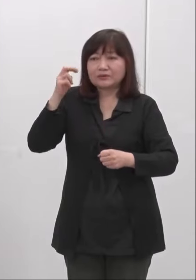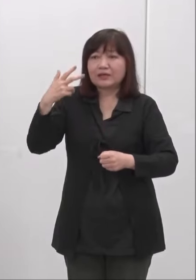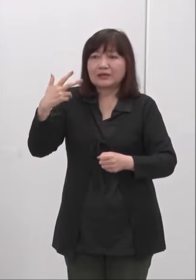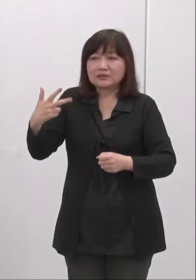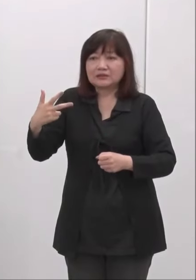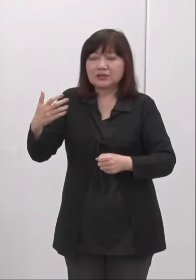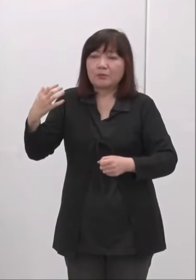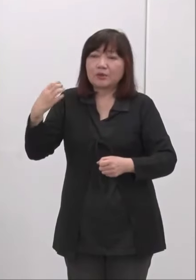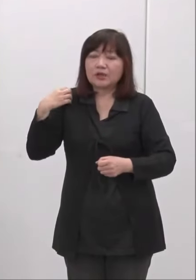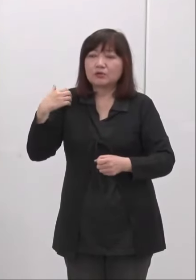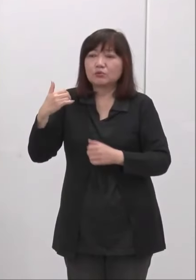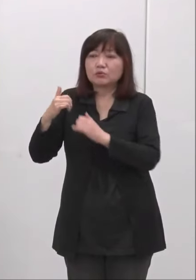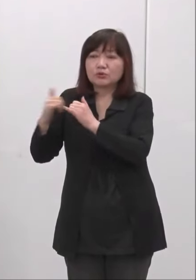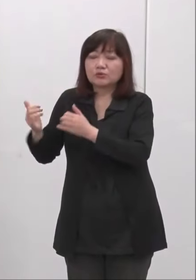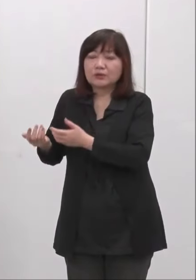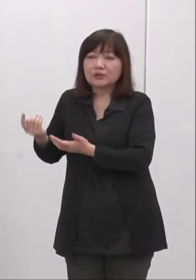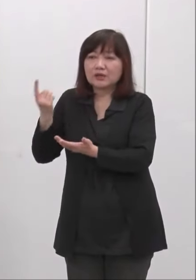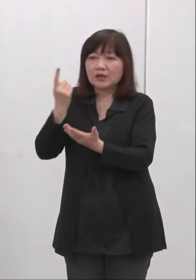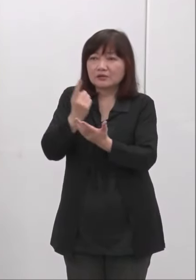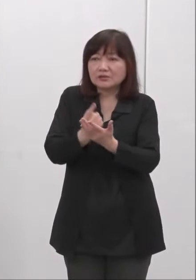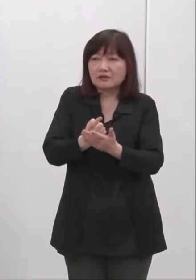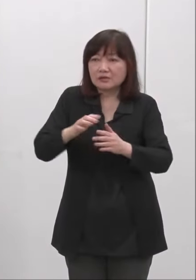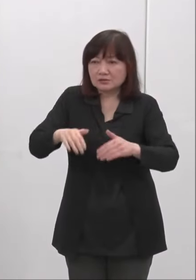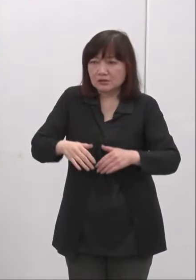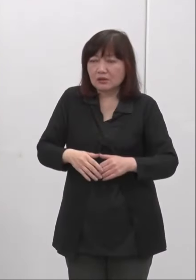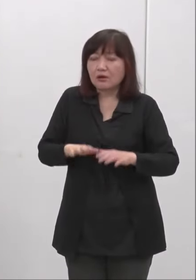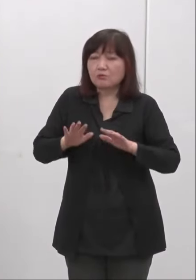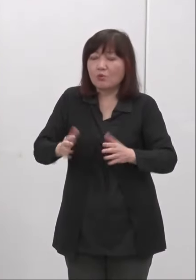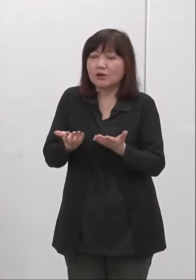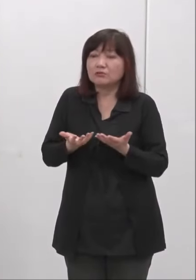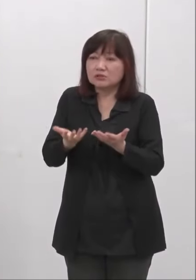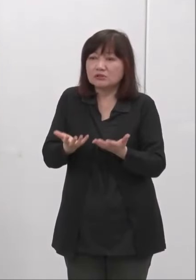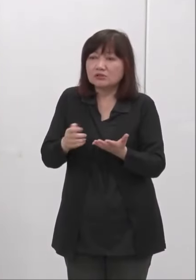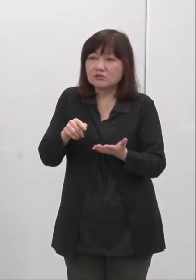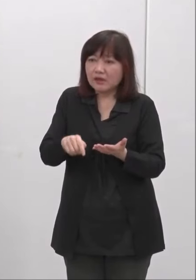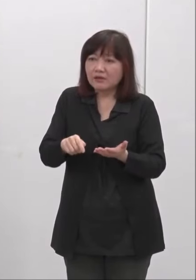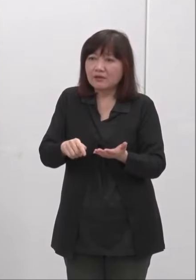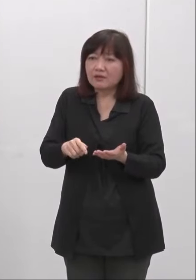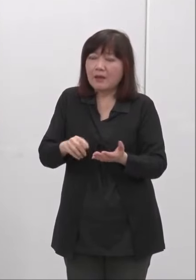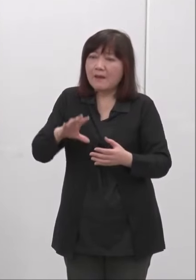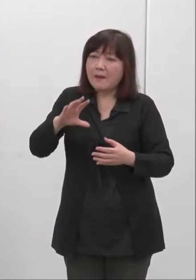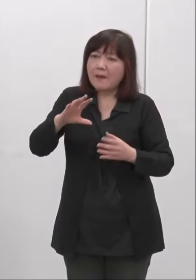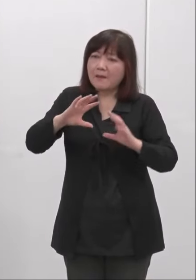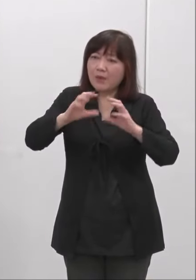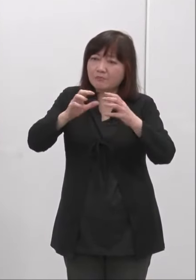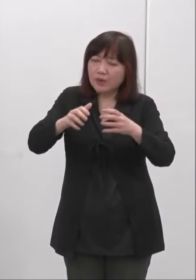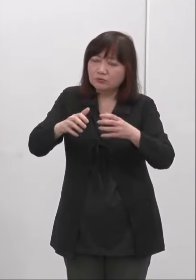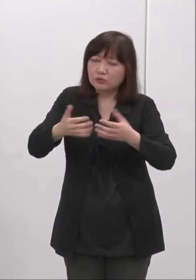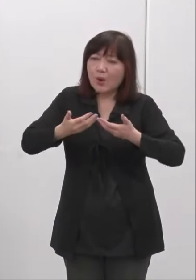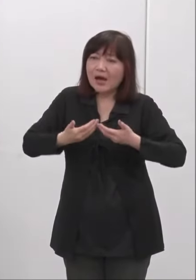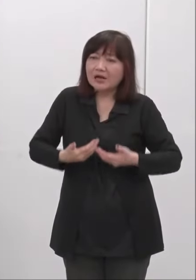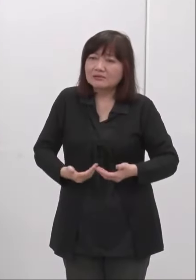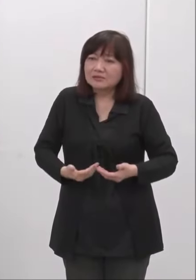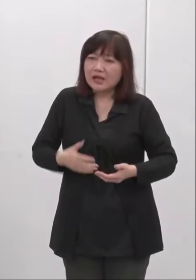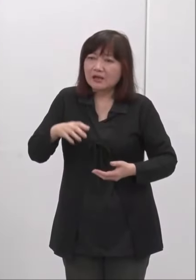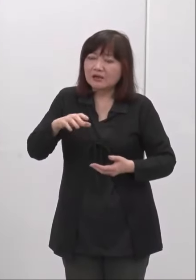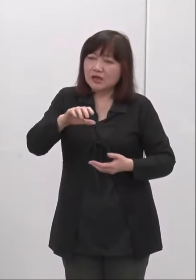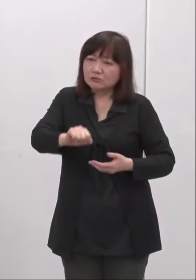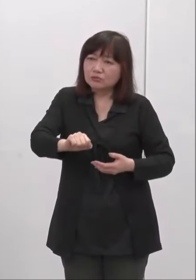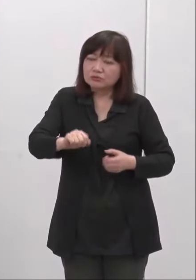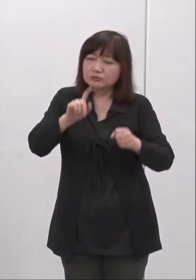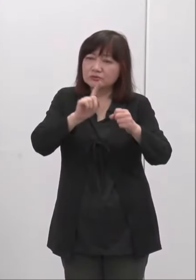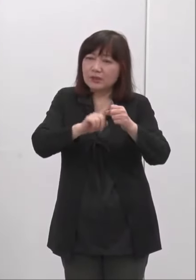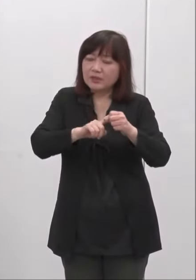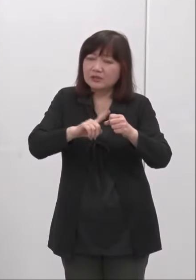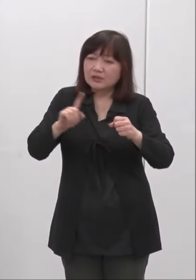者参加していましたけれども、今回の地震を受けて、またその万博についても安全確保の点で、なんだかその今後議題